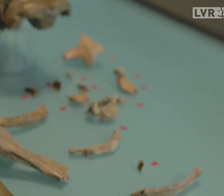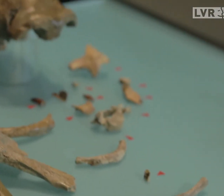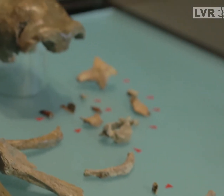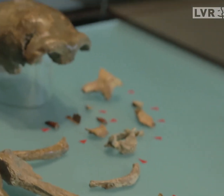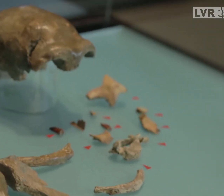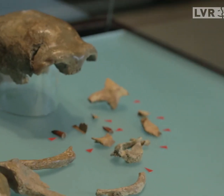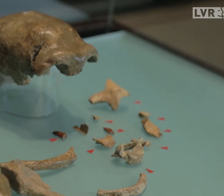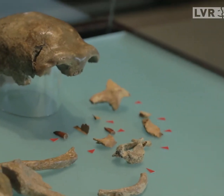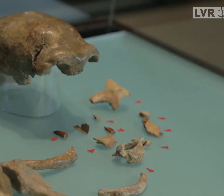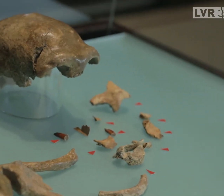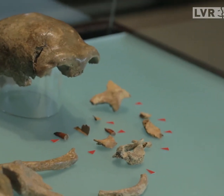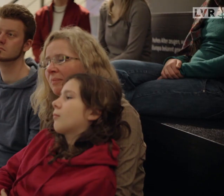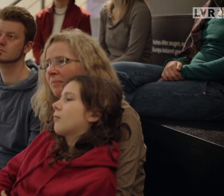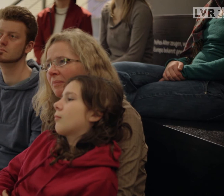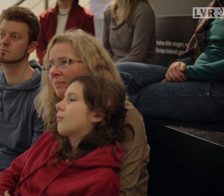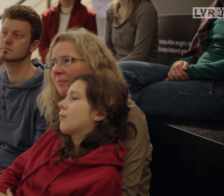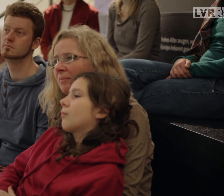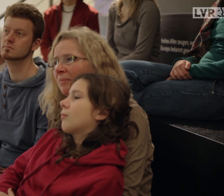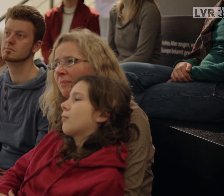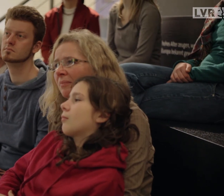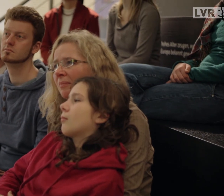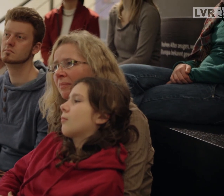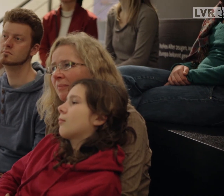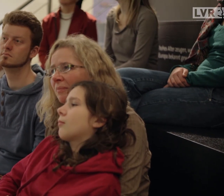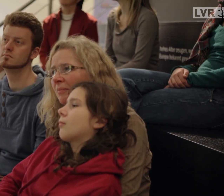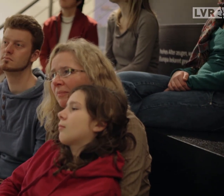die man bis heute hier in Bonn sich anschauen kann.